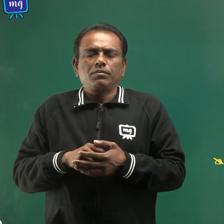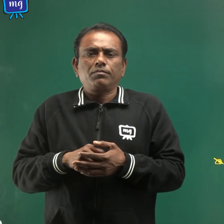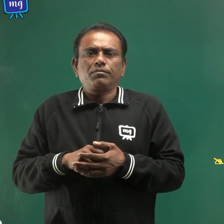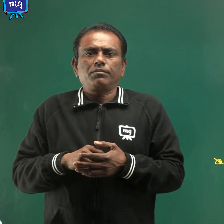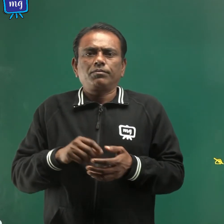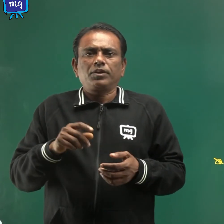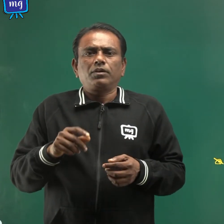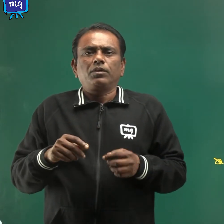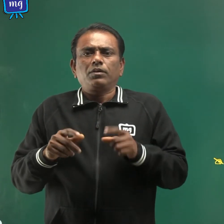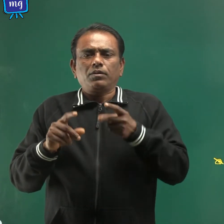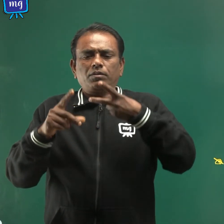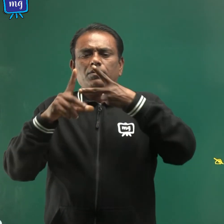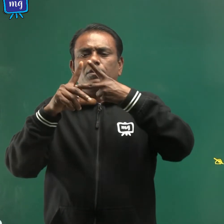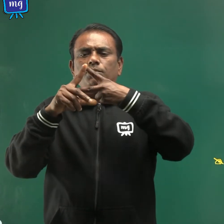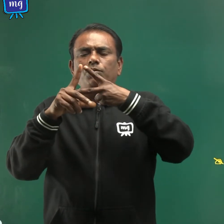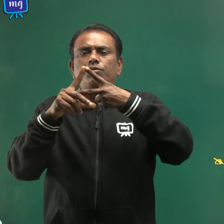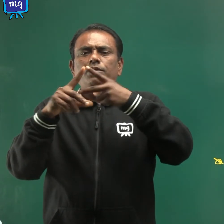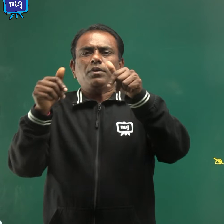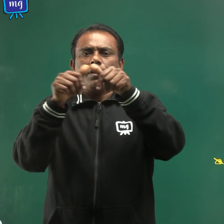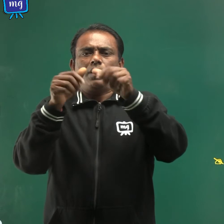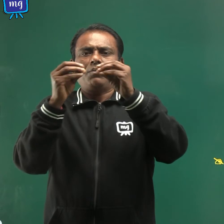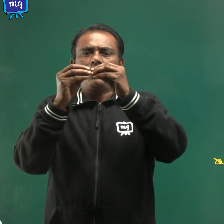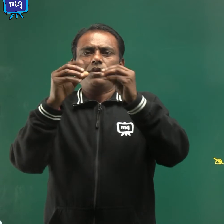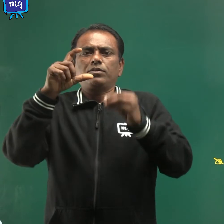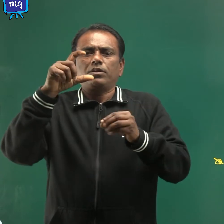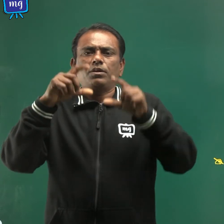कि त्रिभुज एबीसी में अजय को